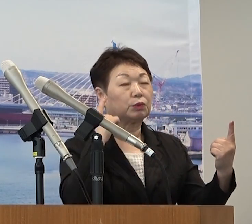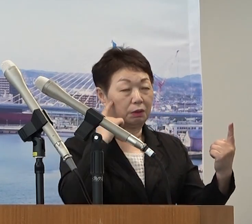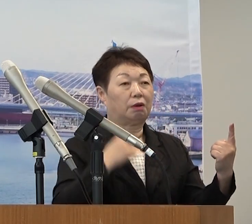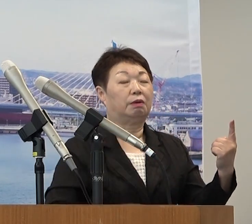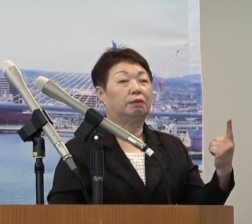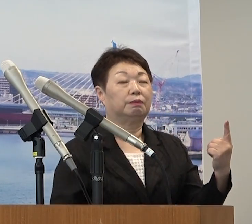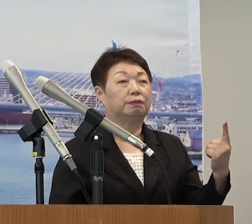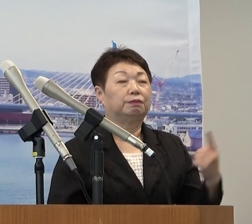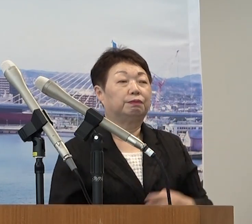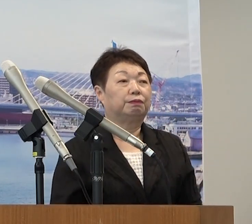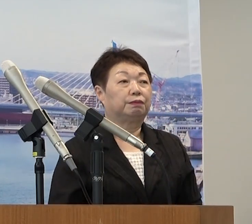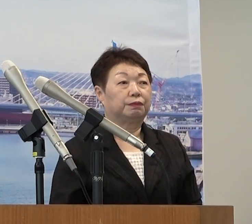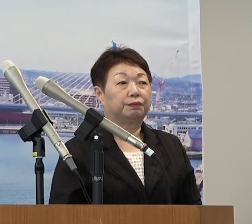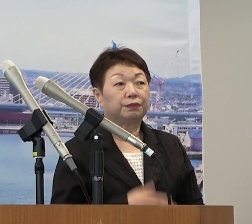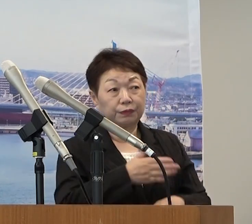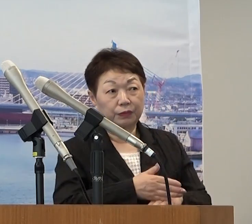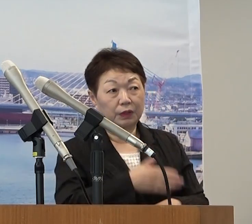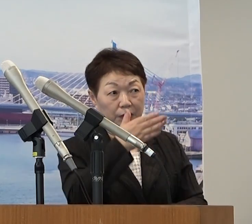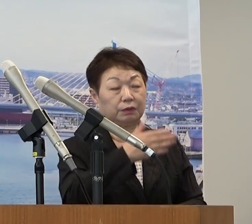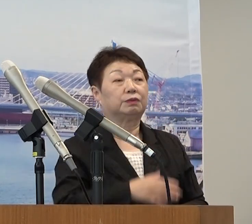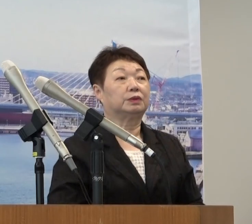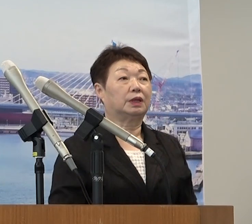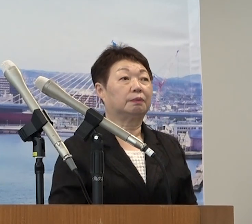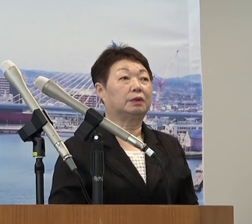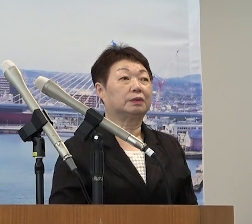ています。 ありがとうございます。